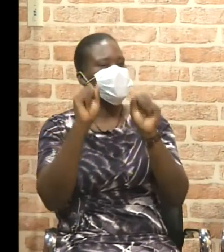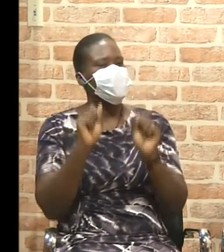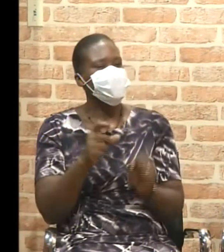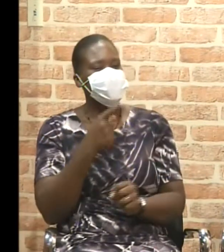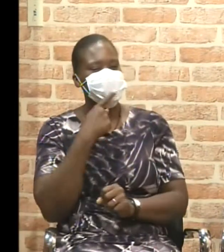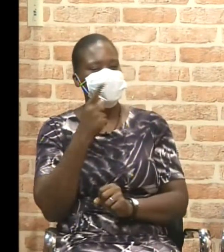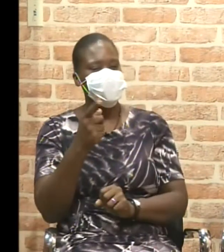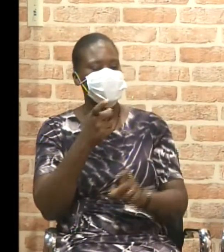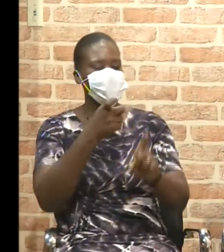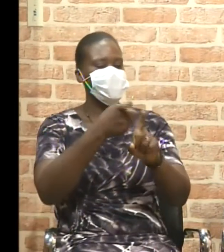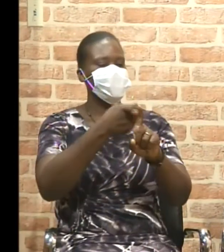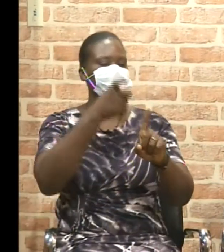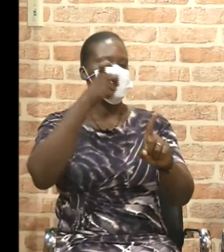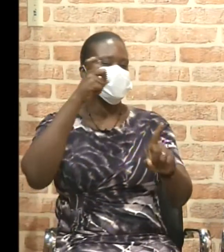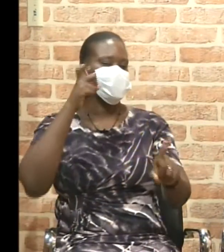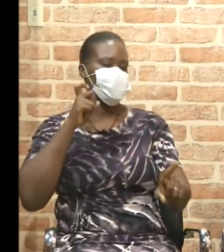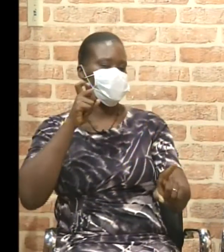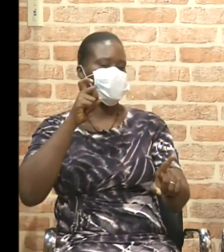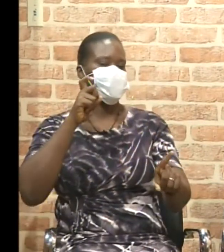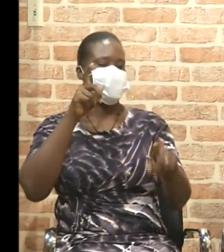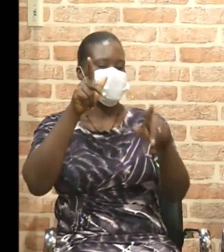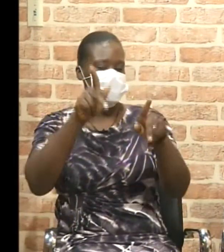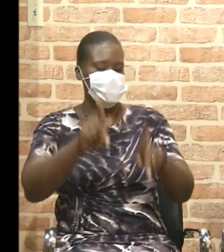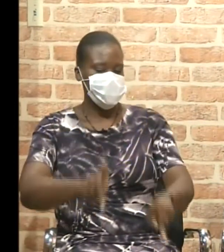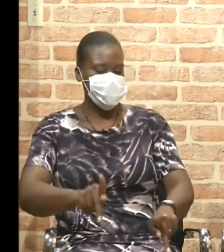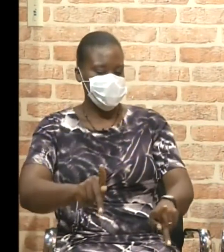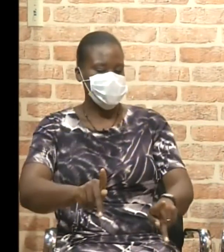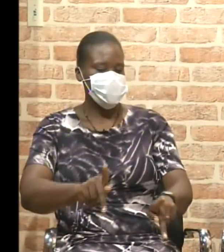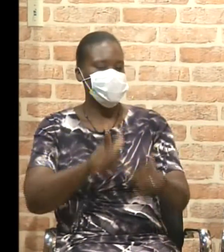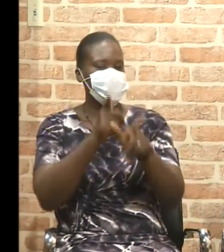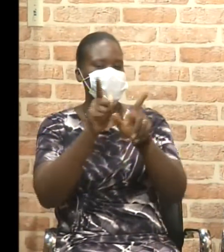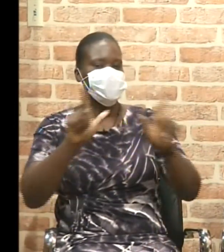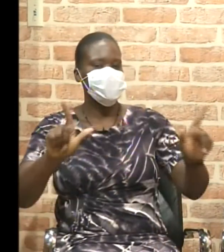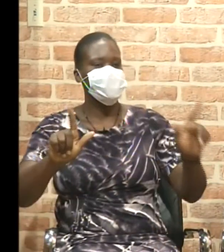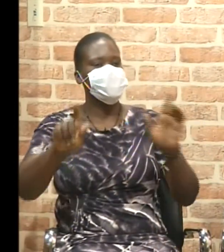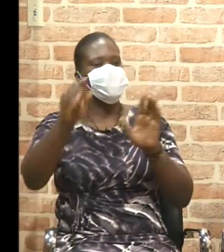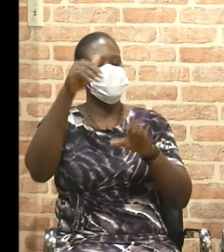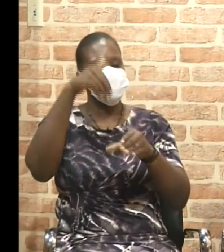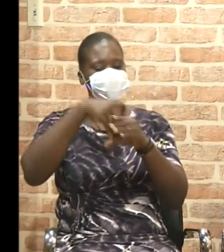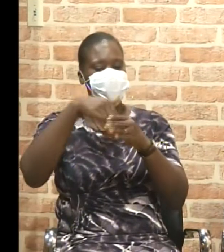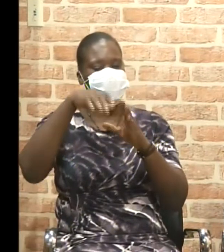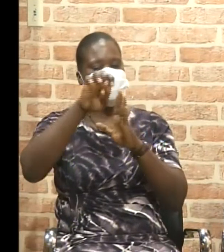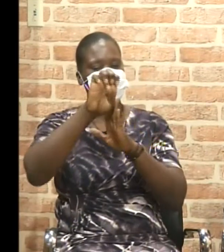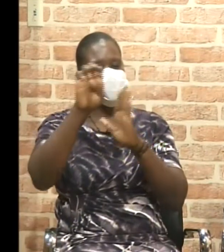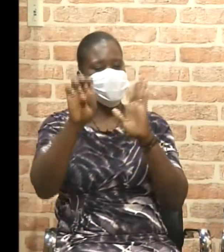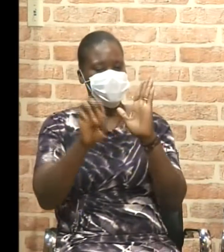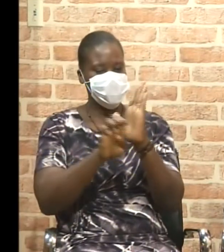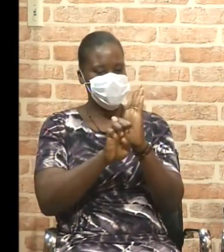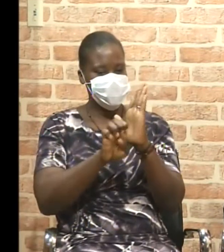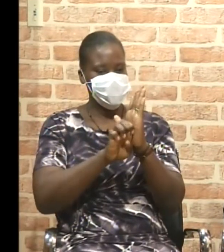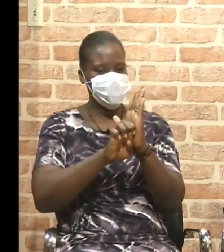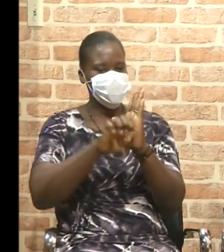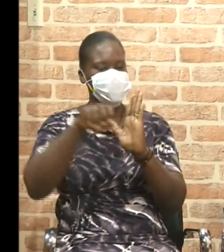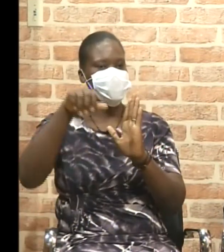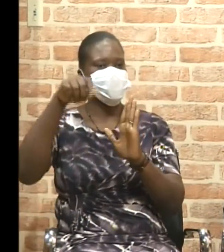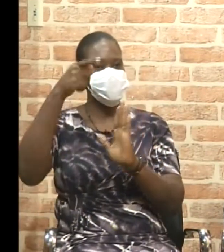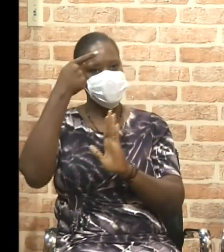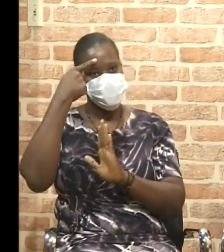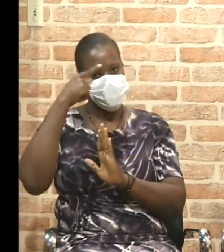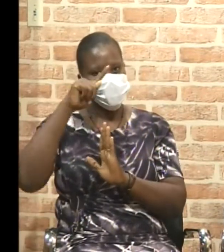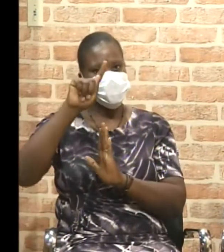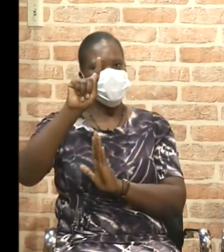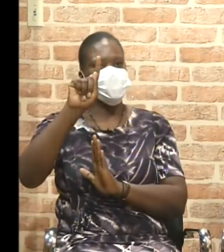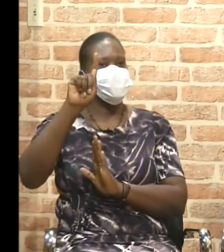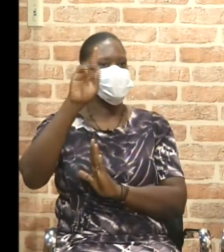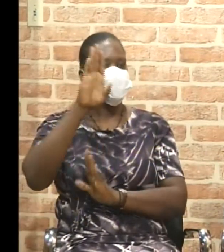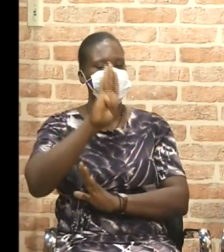de société civile là à l'État. Parce que là, maintenant, ce n'est pas pour l'Union des femmes à mobilité réduite d'Haïti, mais c'est pour BCEF,